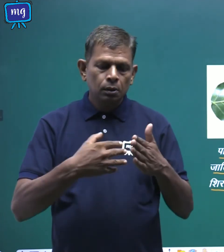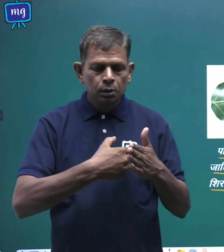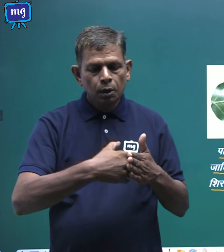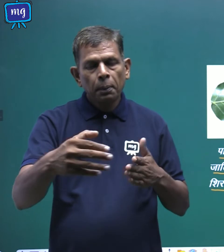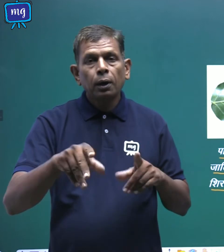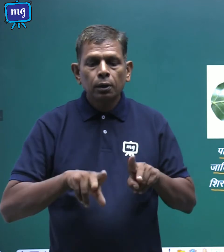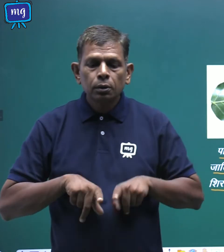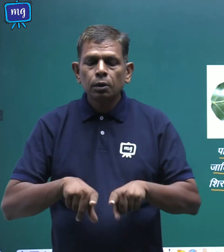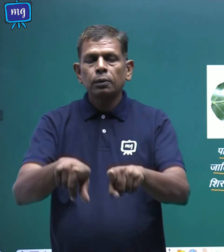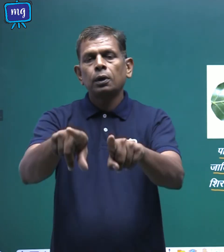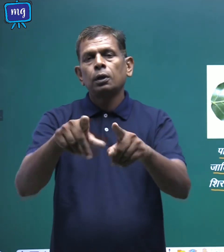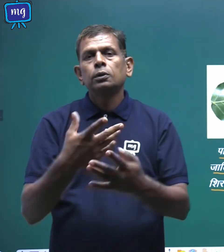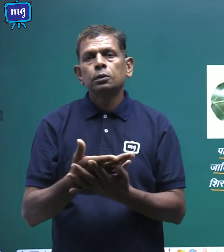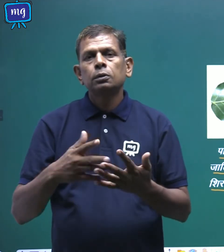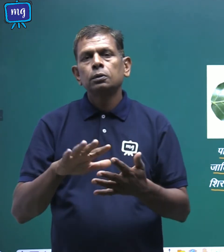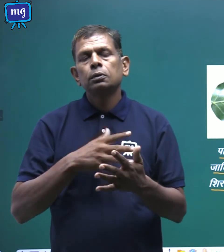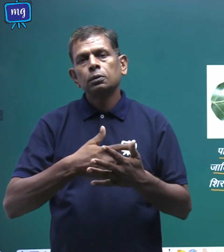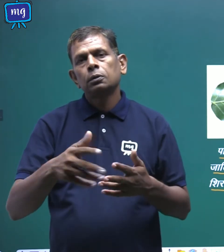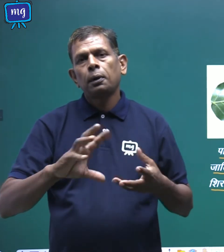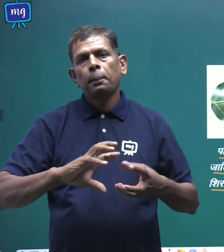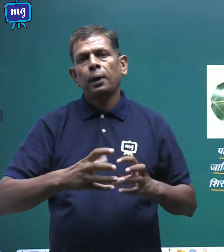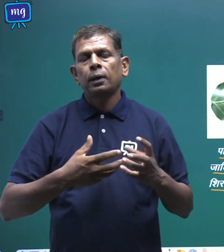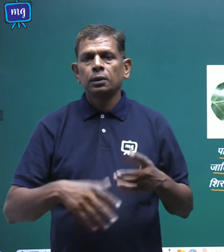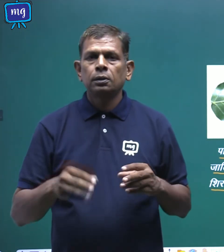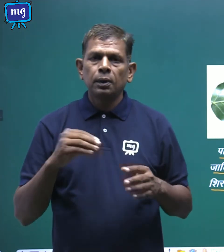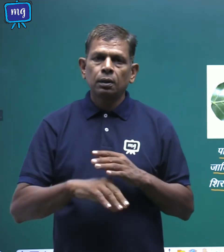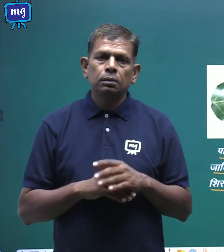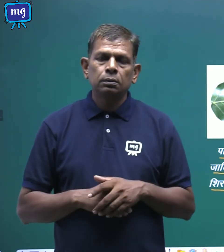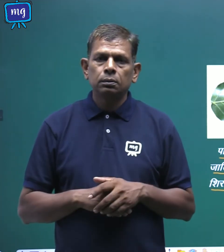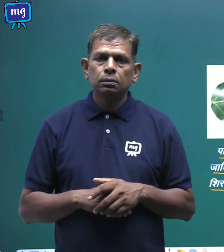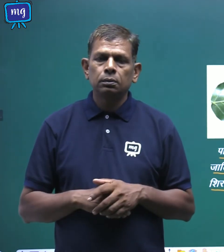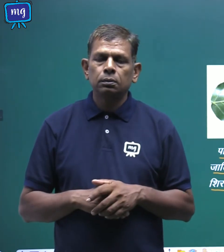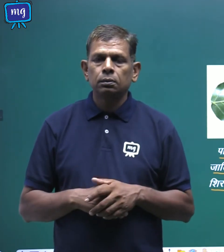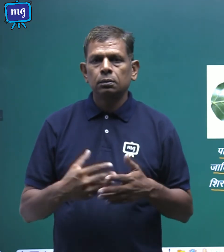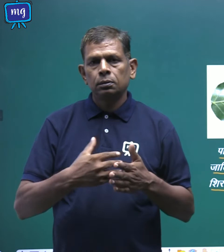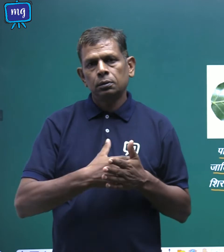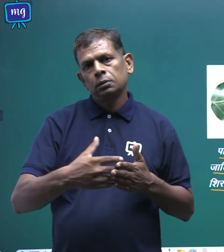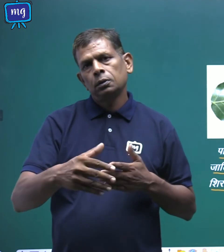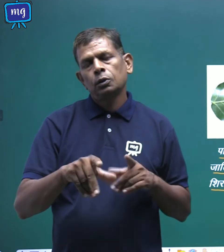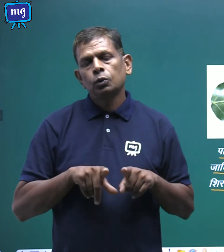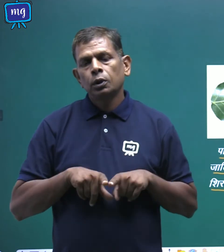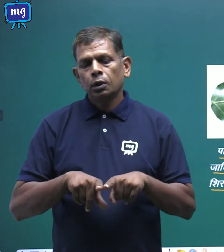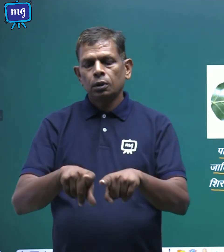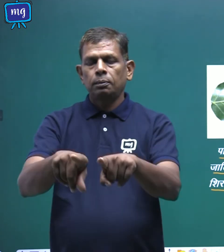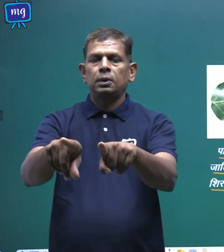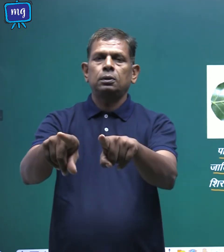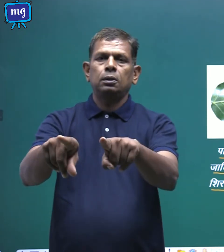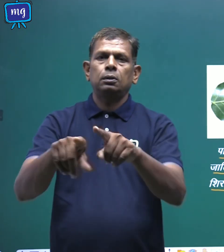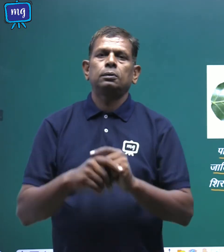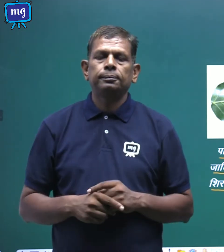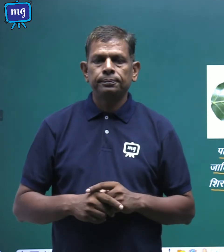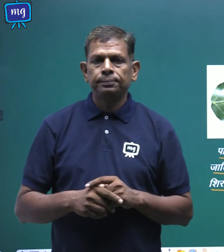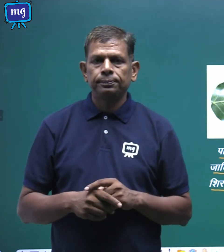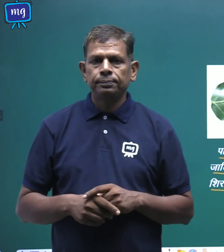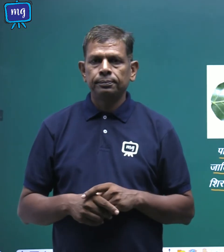समानांतर शिराविन्यास बनाएंगे, जिसमें शिराएं एक दूसरे के समानांतर